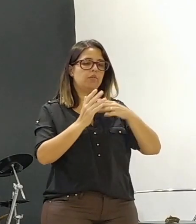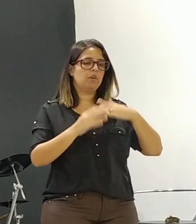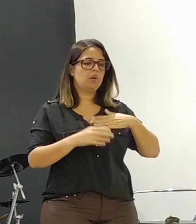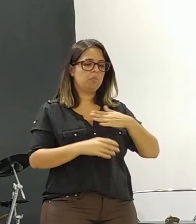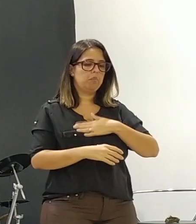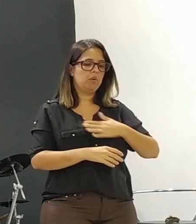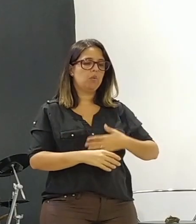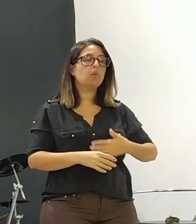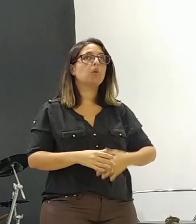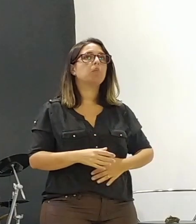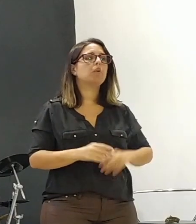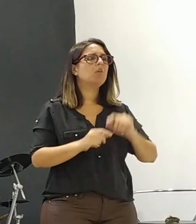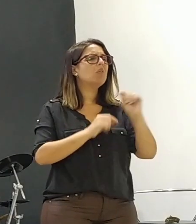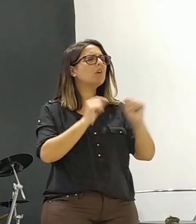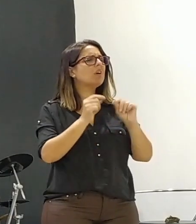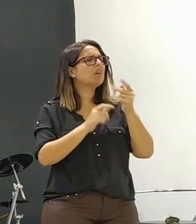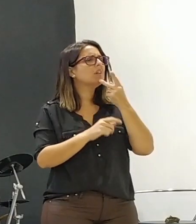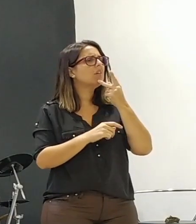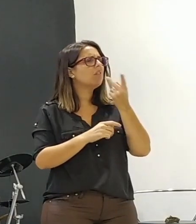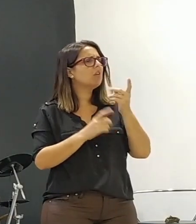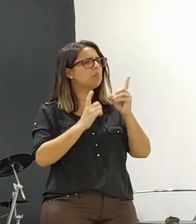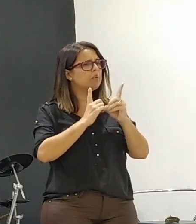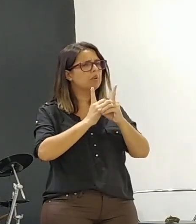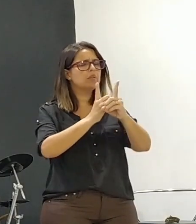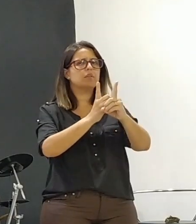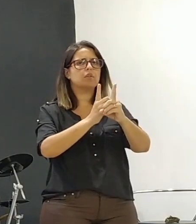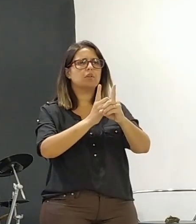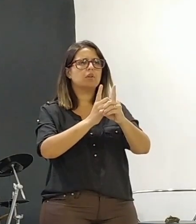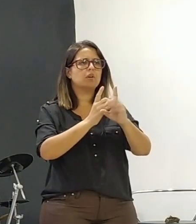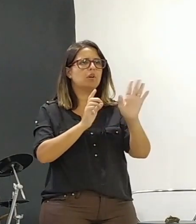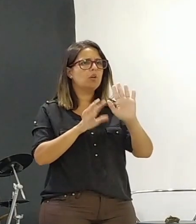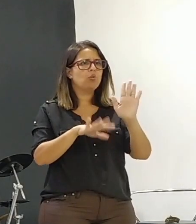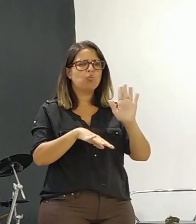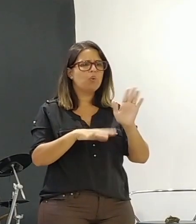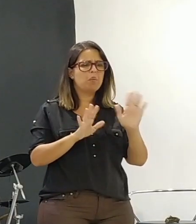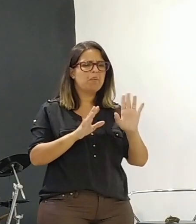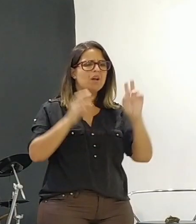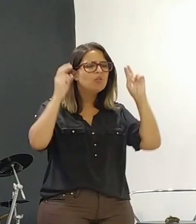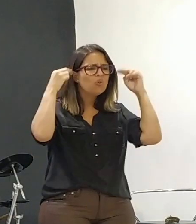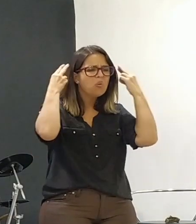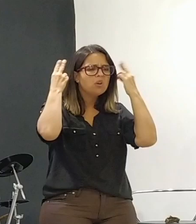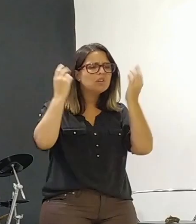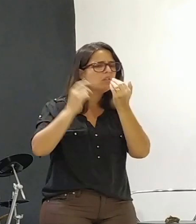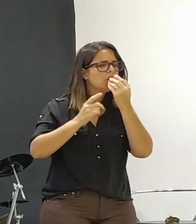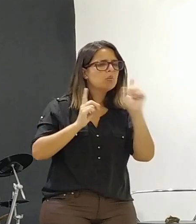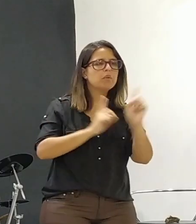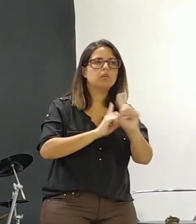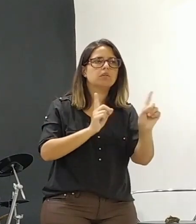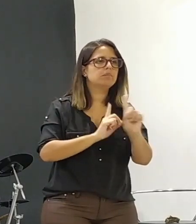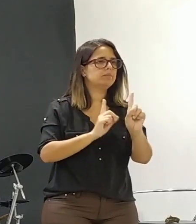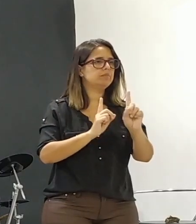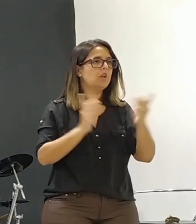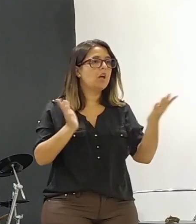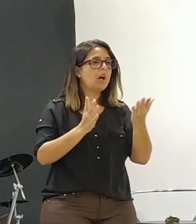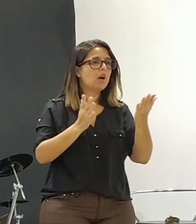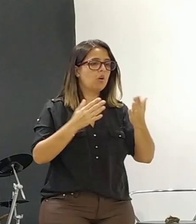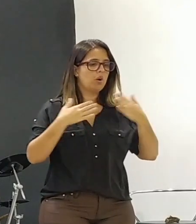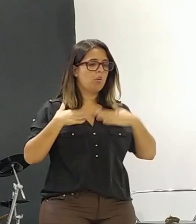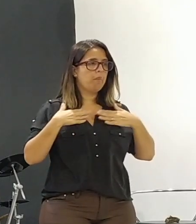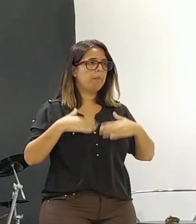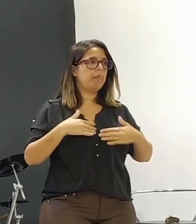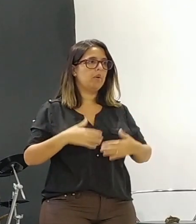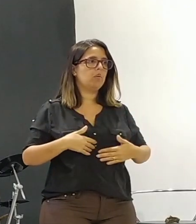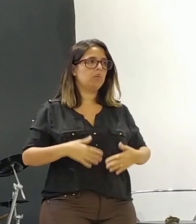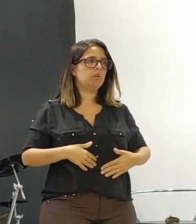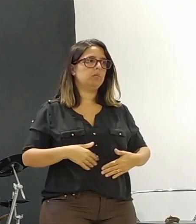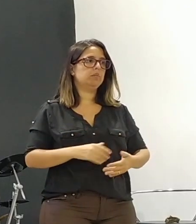corpo. O que ele estava dizendo para o discípulo? Não é mais aqui esse cordeiro que vocês estão comendo aí, agora é o meu corpo que